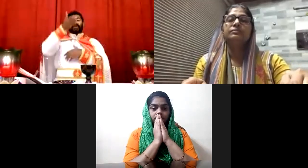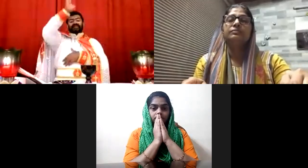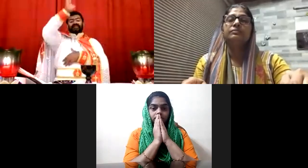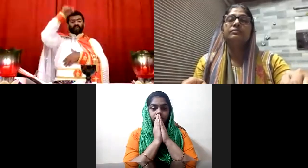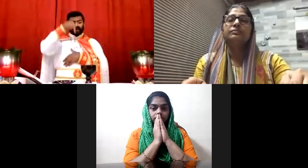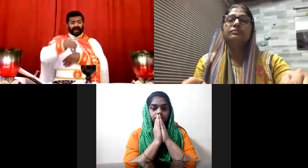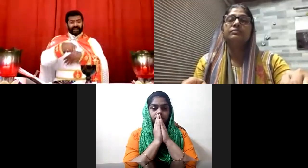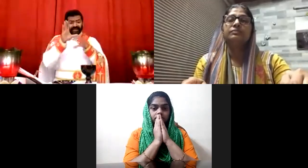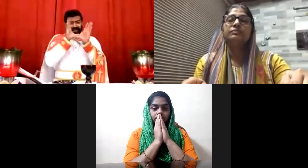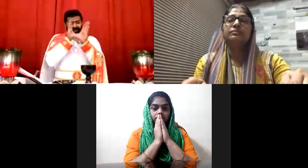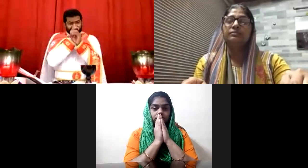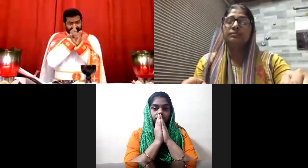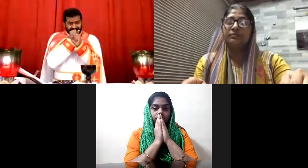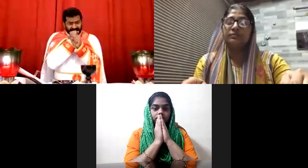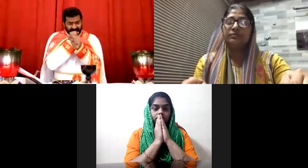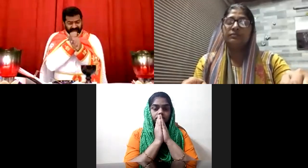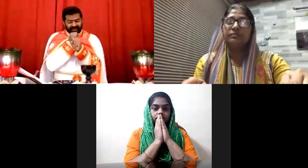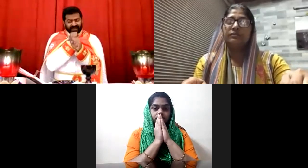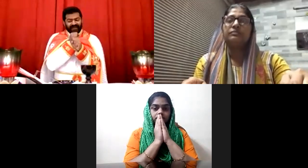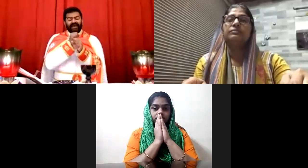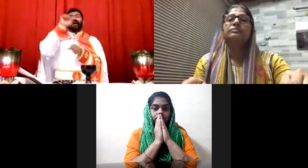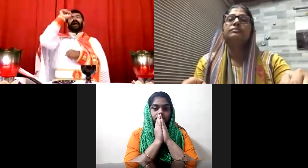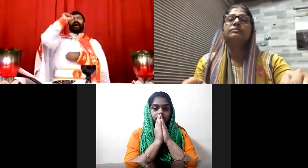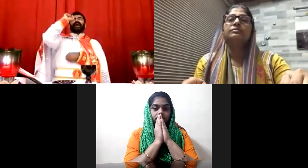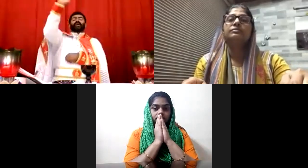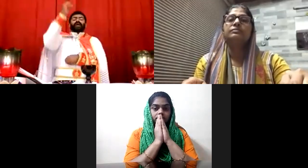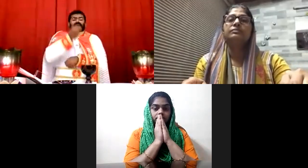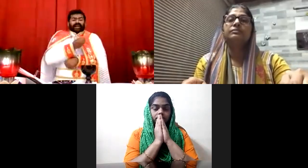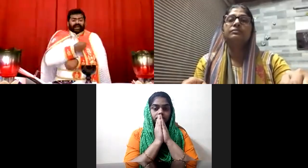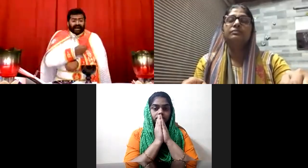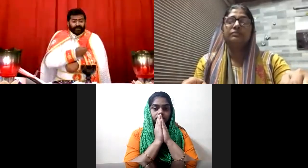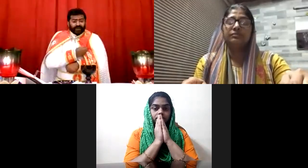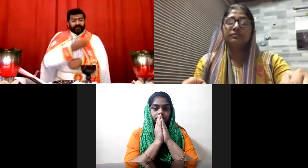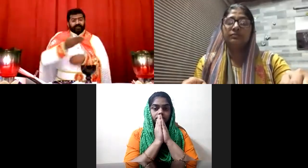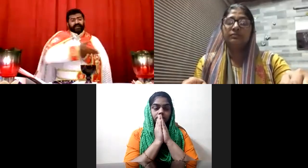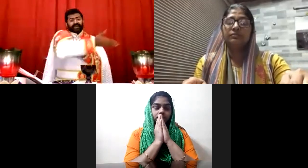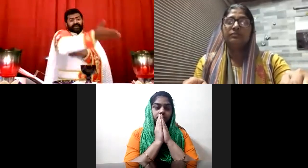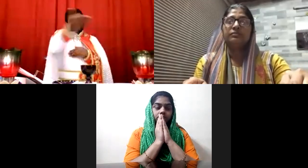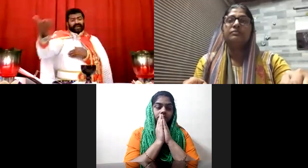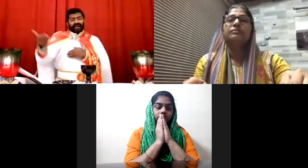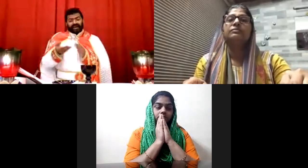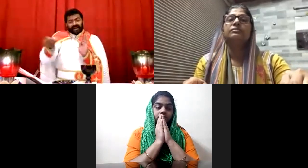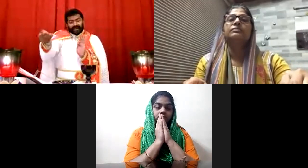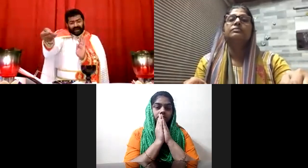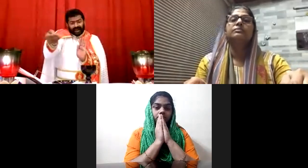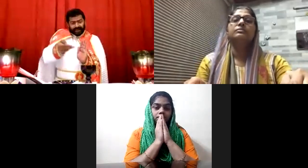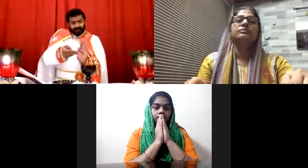ജീവദായകവും ദൈവികവുമായി രഹസ്യങ്ങളിലേക്ക് അങ്ങയുടെ കാരുണ്യം